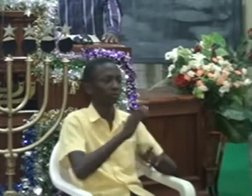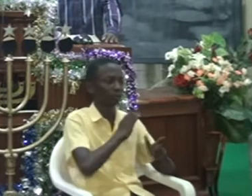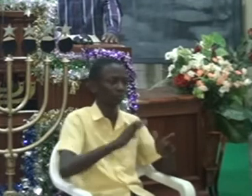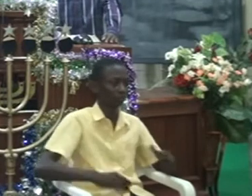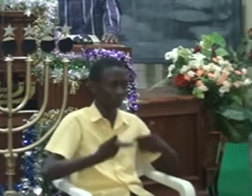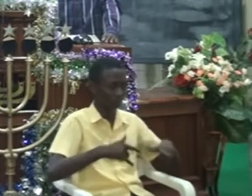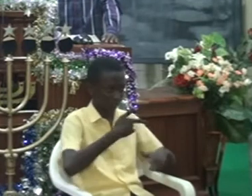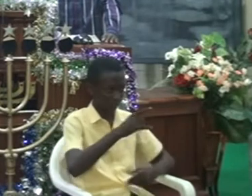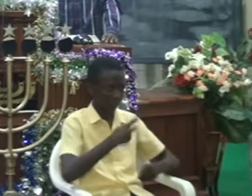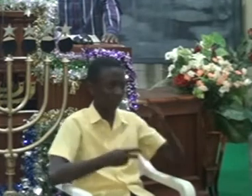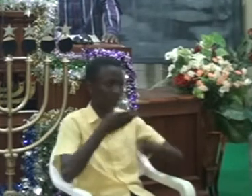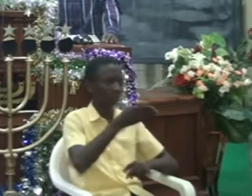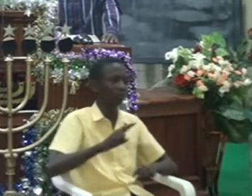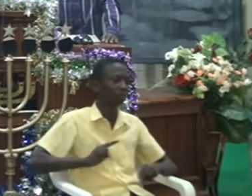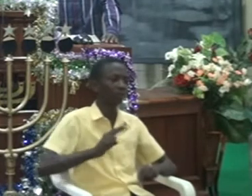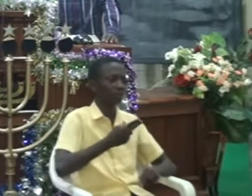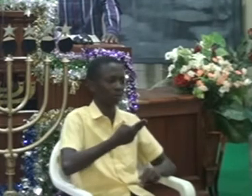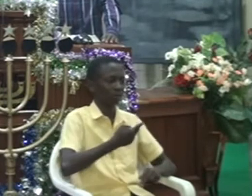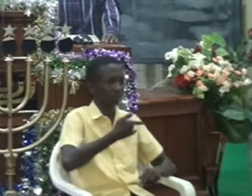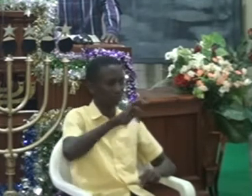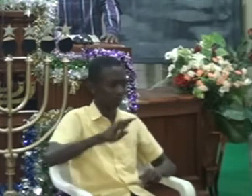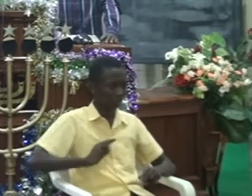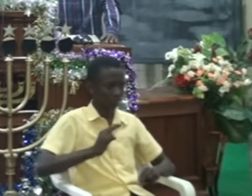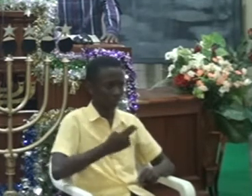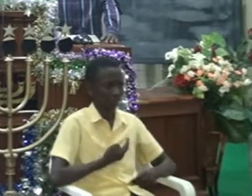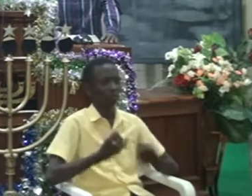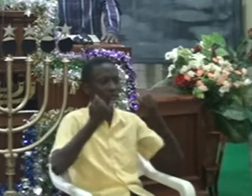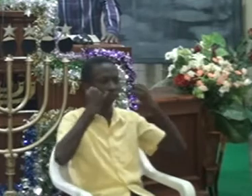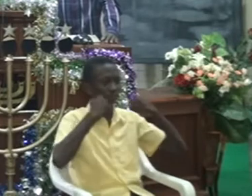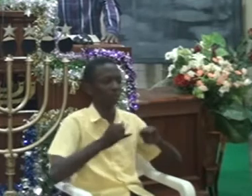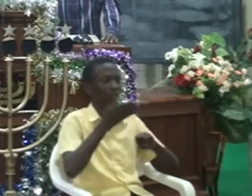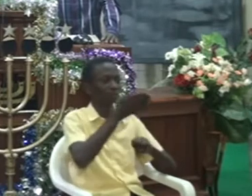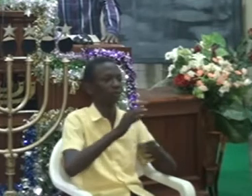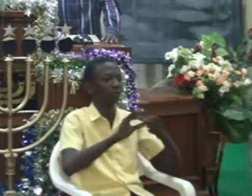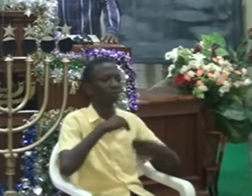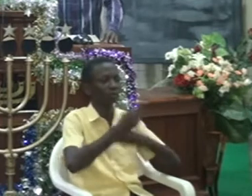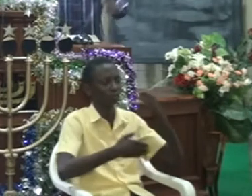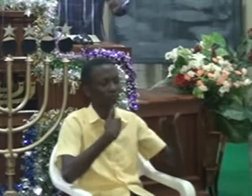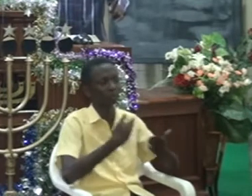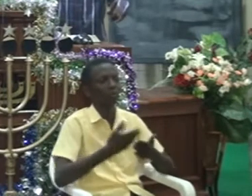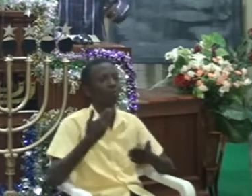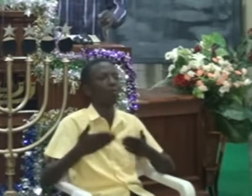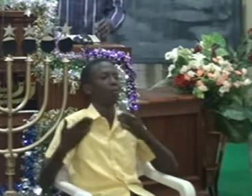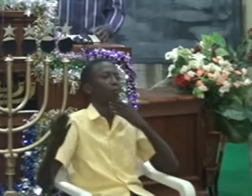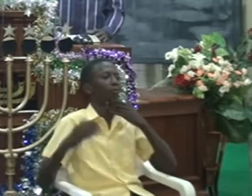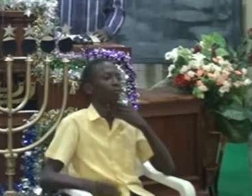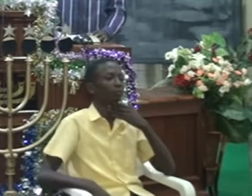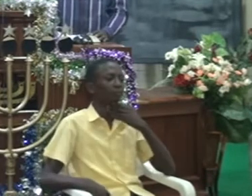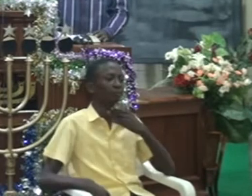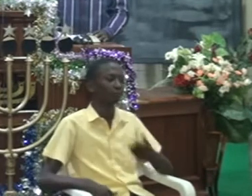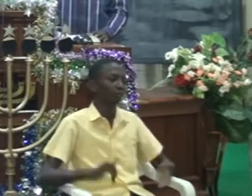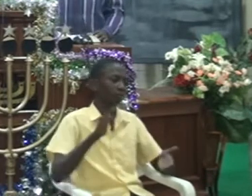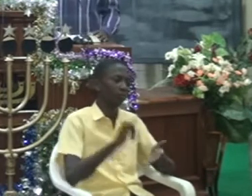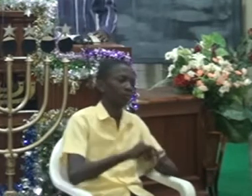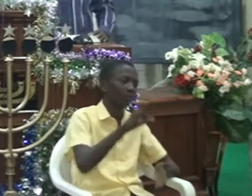na wakati atakapokuja, il nous annoncera toutes choses. Yeye atatuambia maneno yote. Ce n'est plus